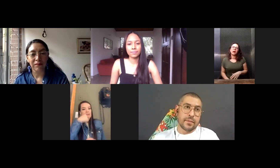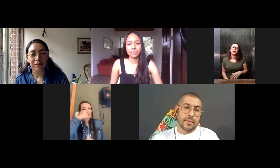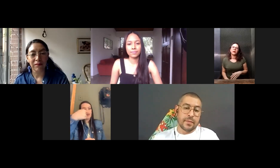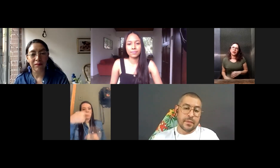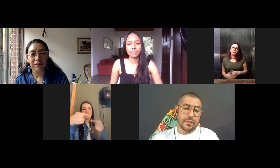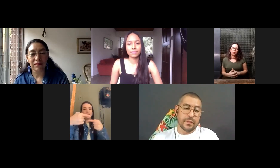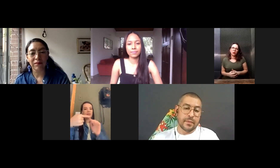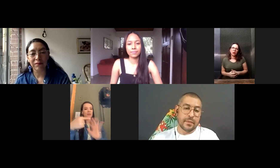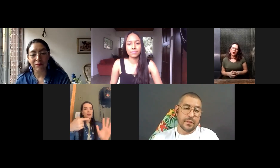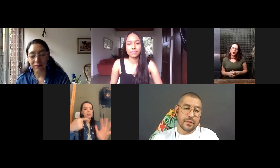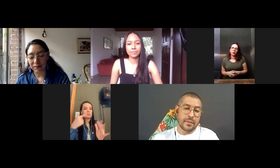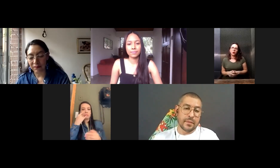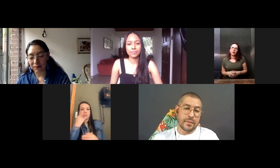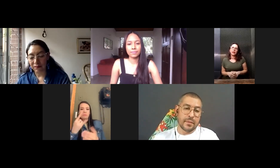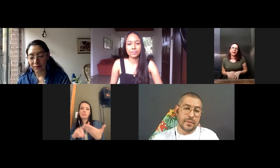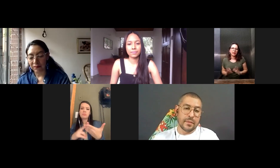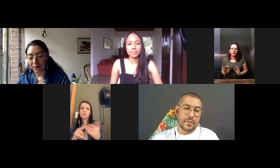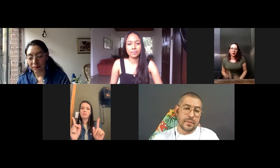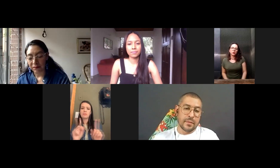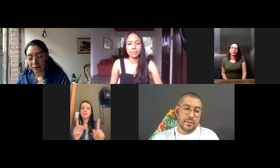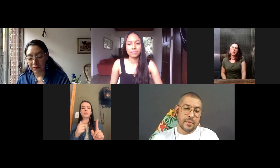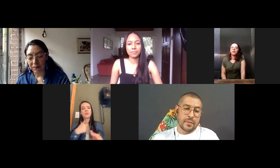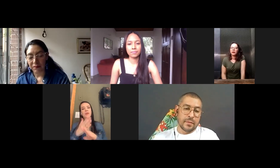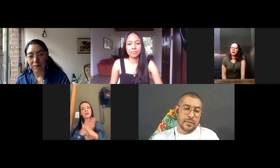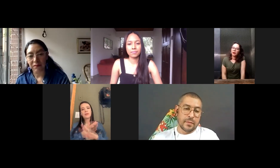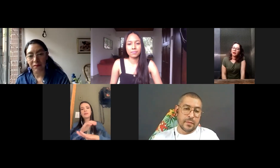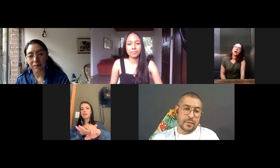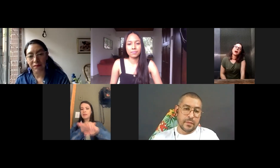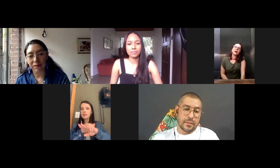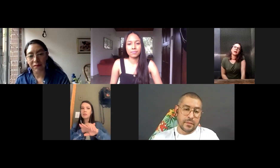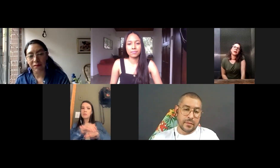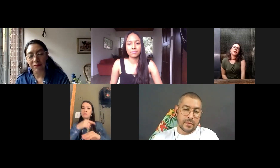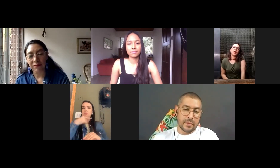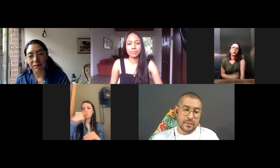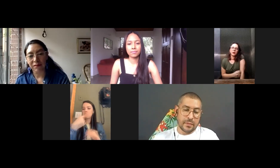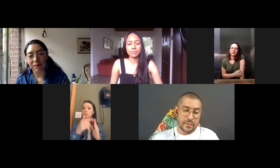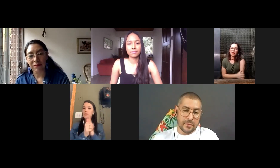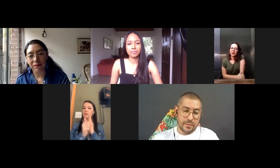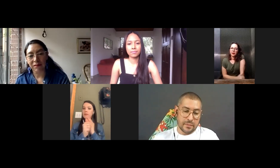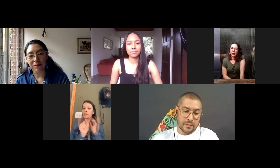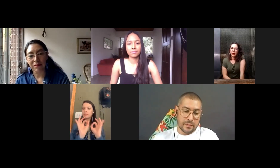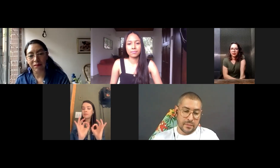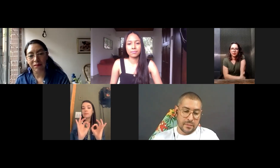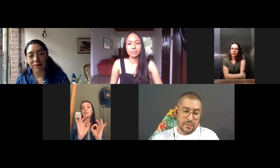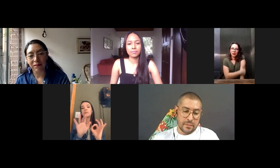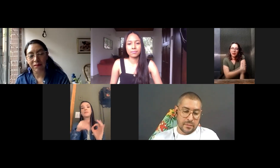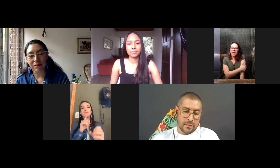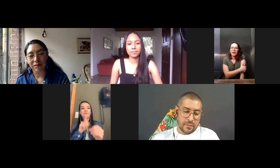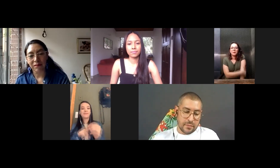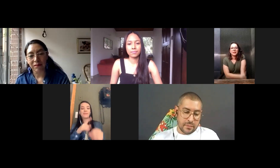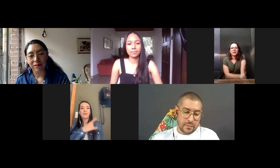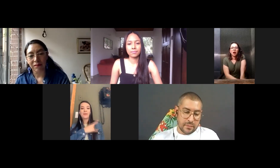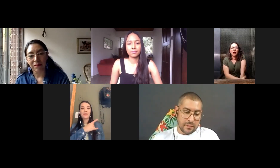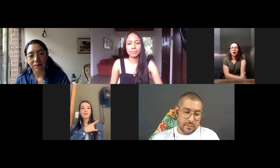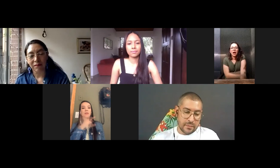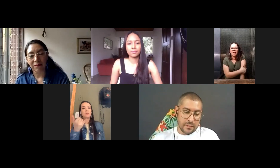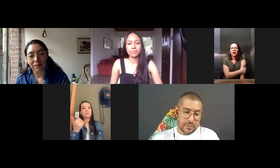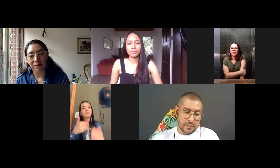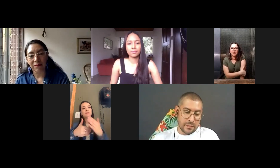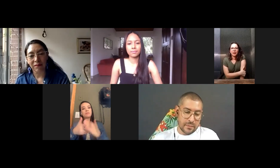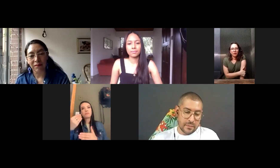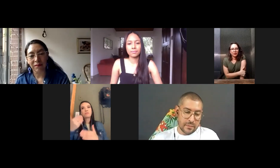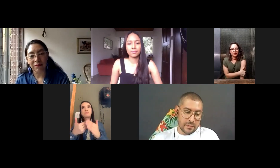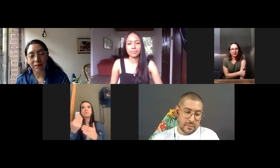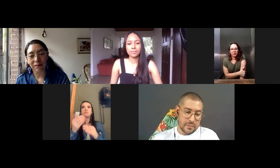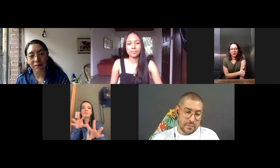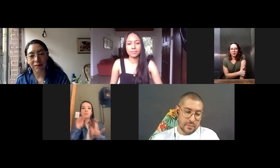ya había estudiado inglés, digamos que me defendía, y en la universidad había también empezado a